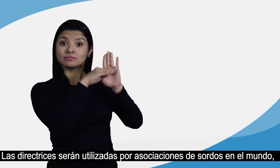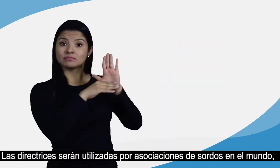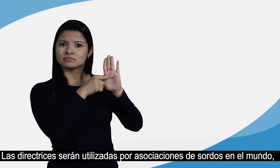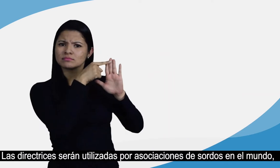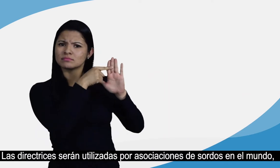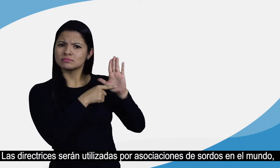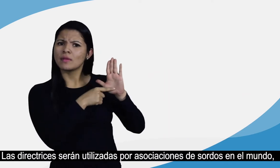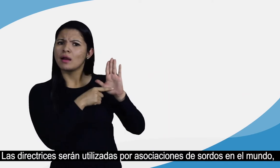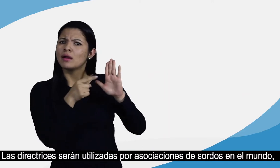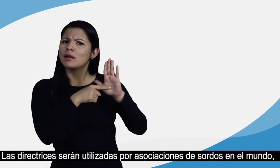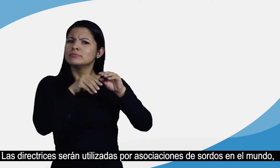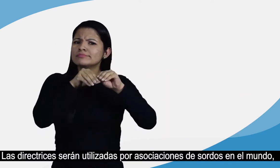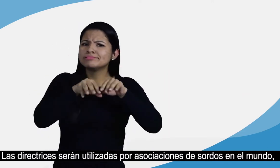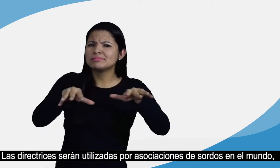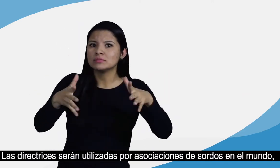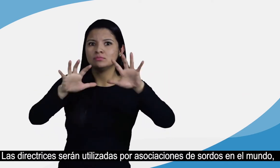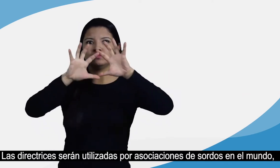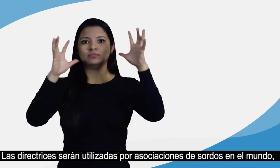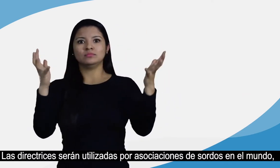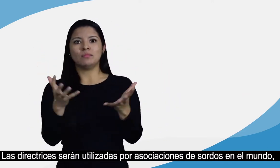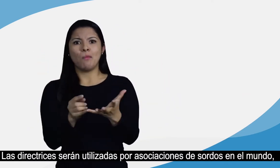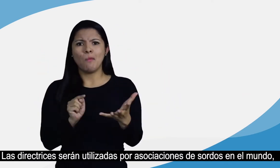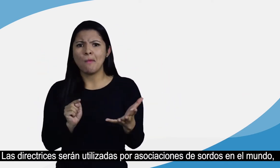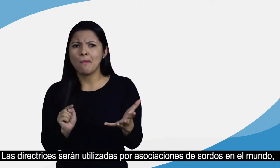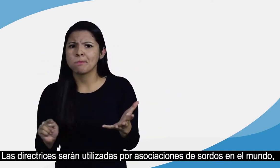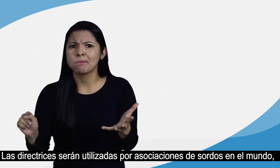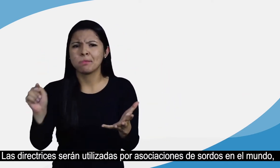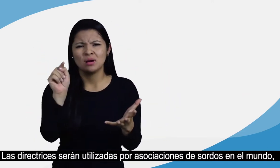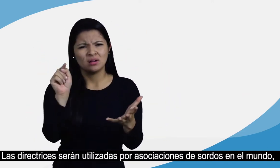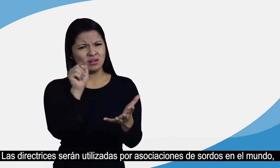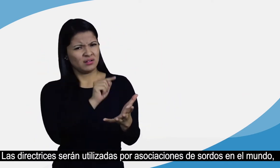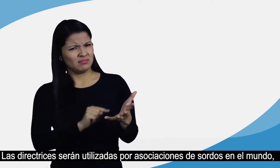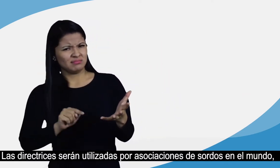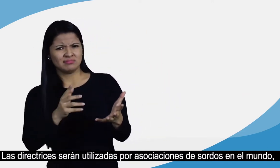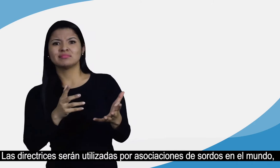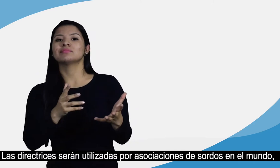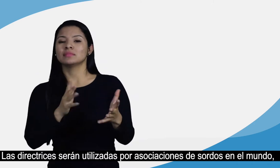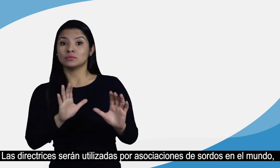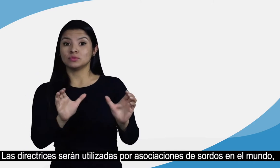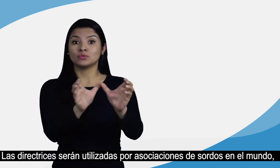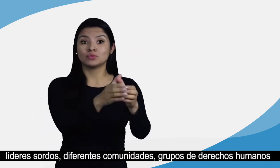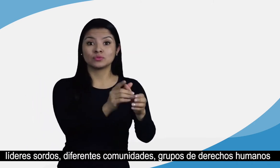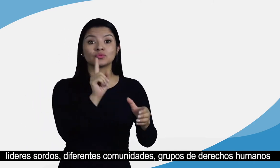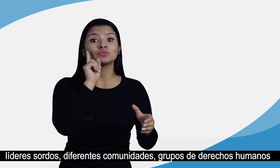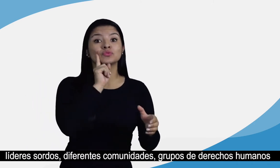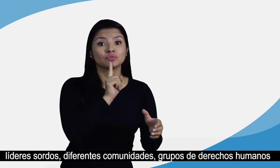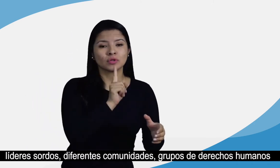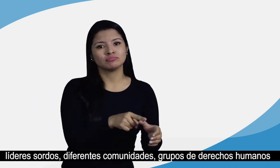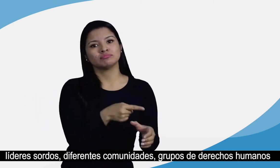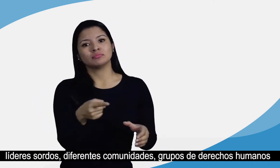Las directrices serán utilizadas por asociaciones de sordos en el mundo, líderes sordos,